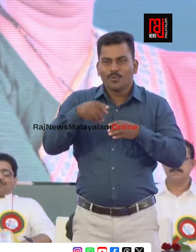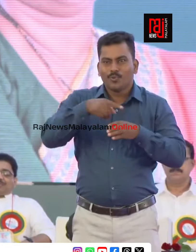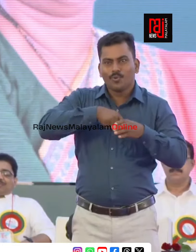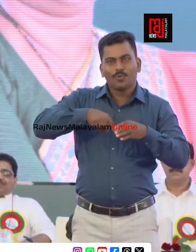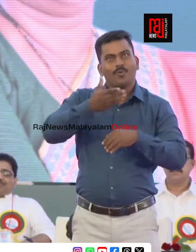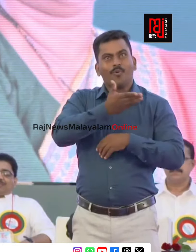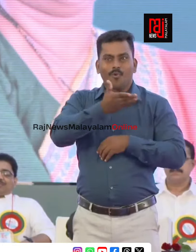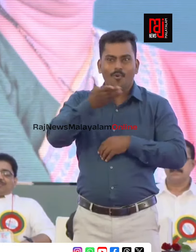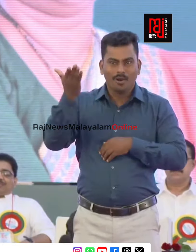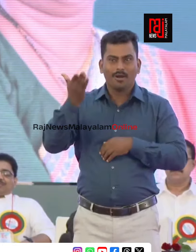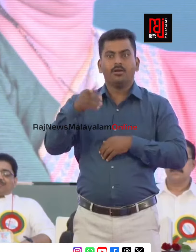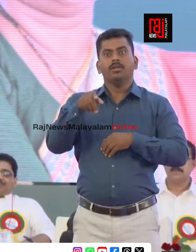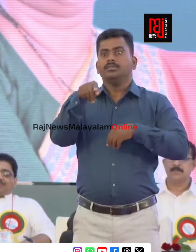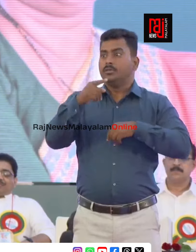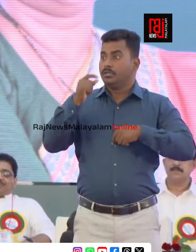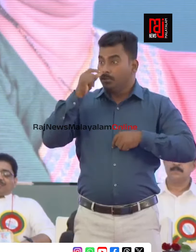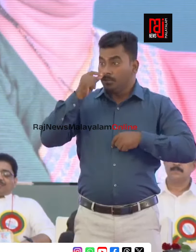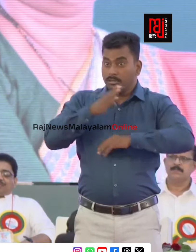ഭിന്നശേഷിക്കാരുടെ സ്വയം സഹായ സംഘങ്ങൾ